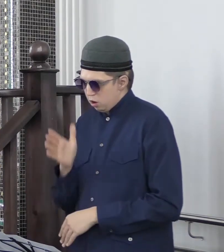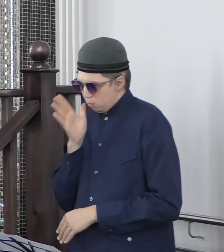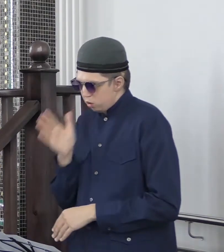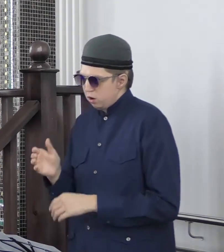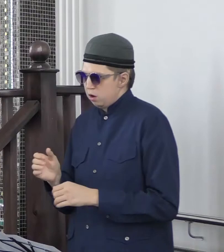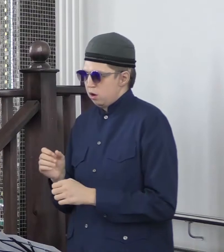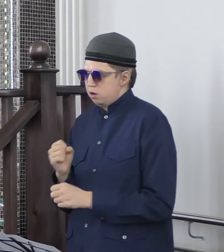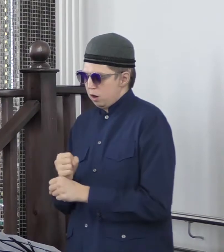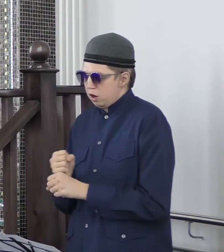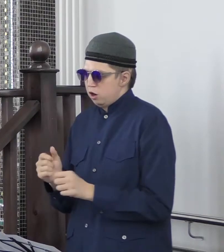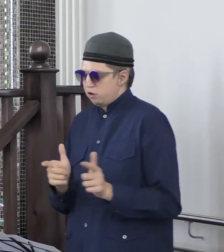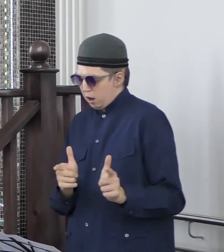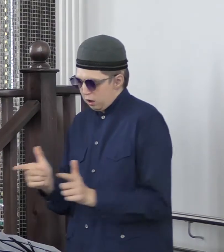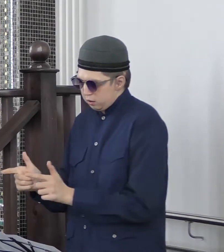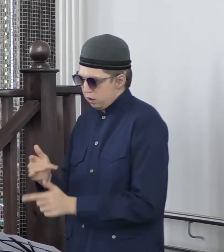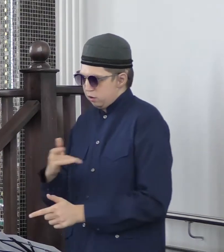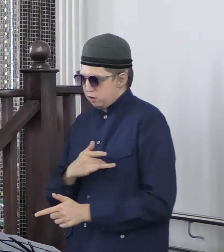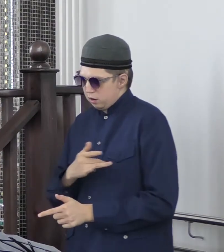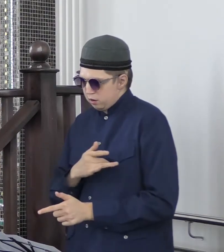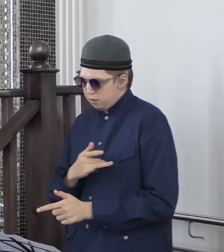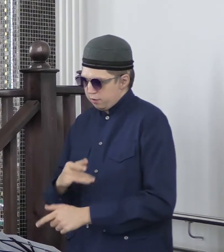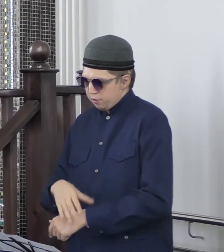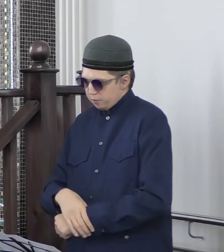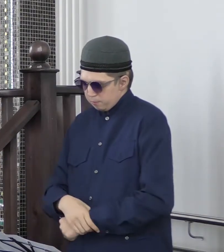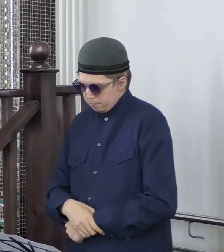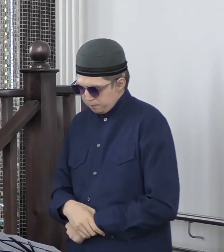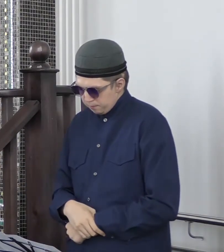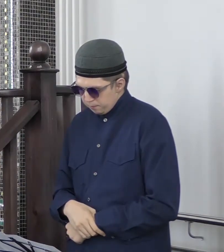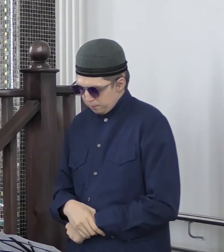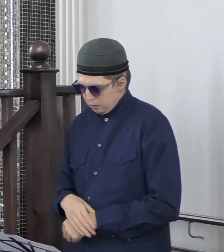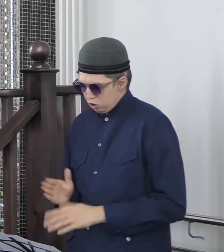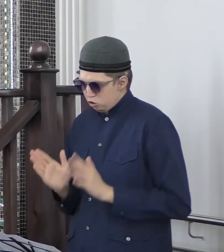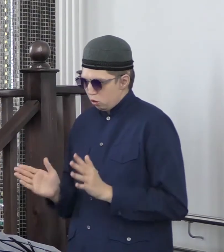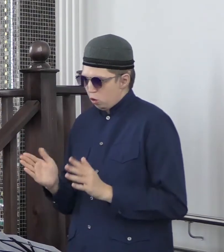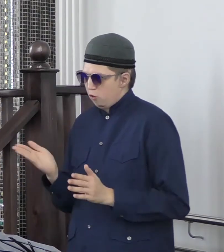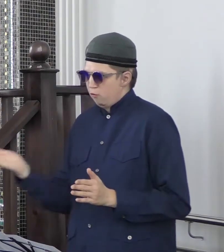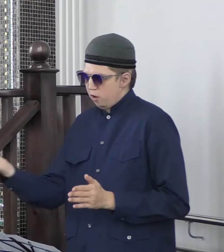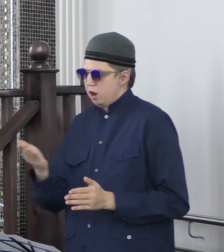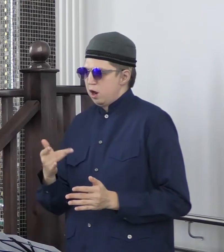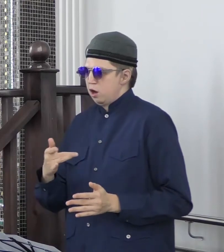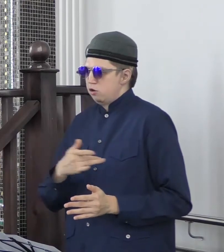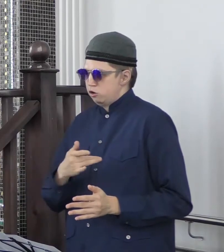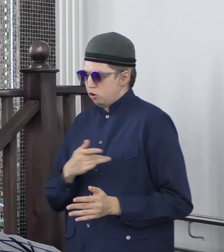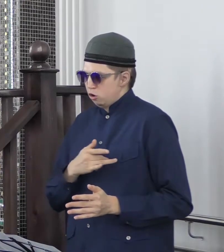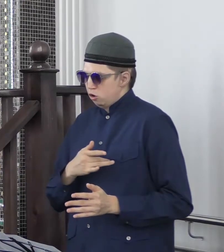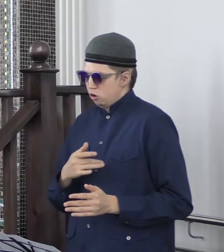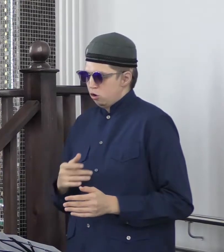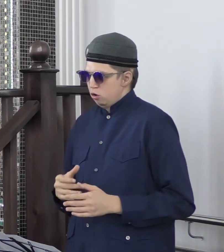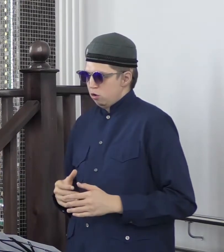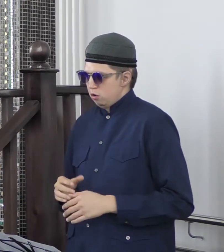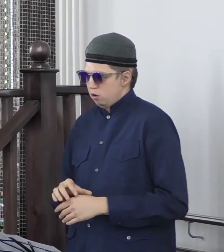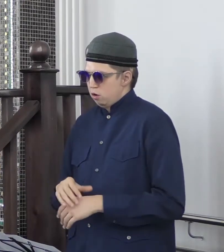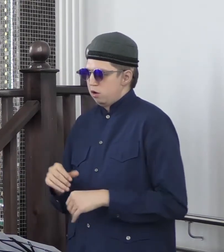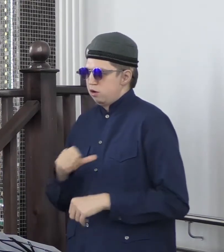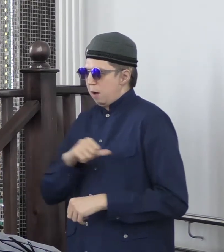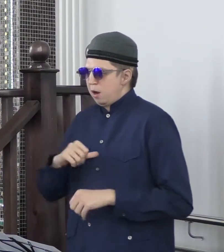düşür, sertsin. Ve dalika adrafun iman, только bu misaklasını sertsin, düşür, это самая